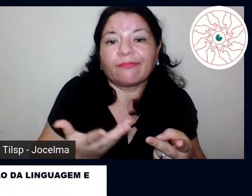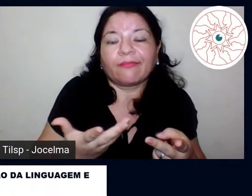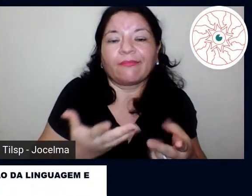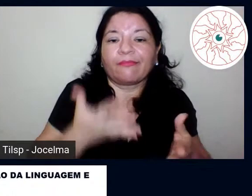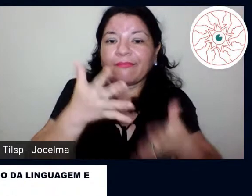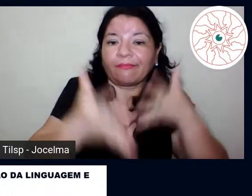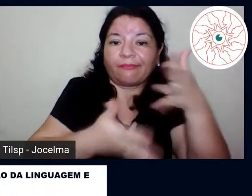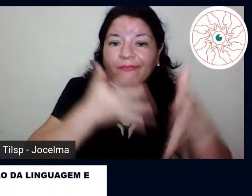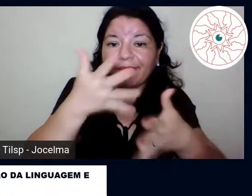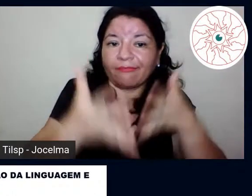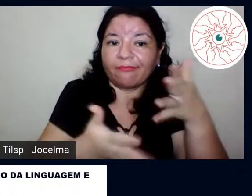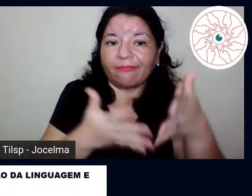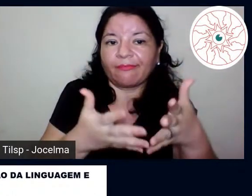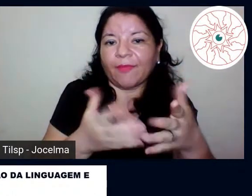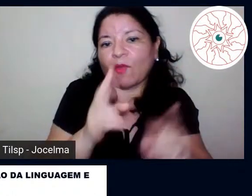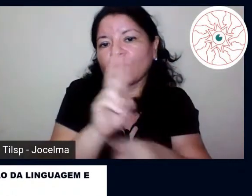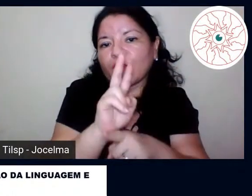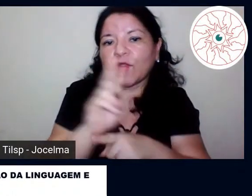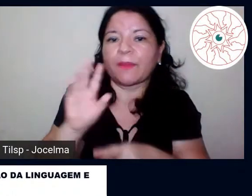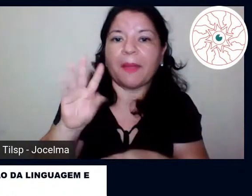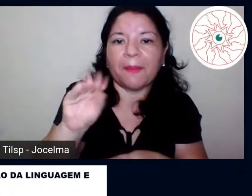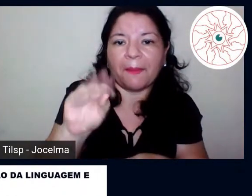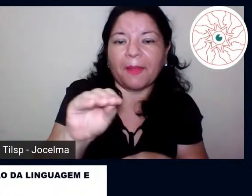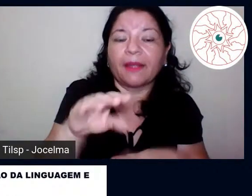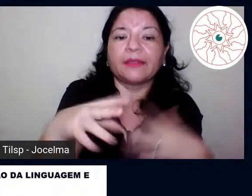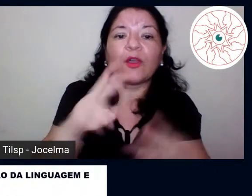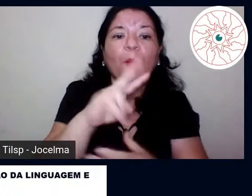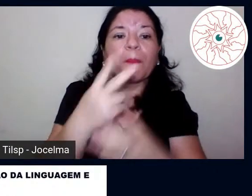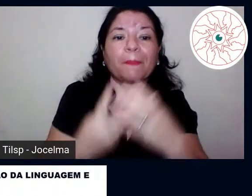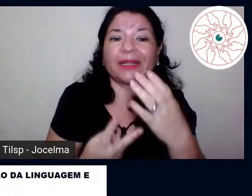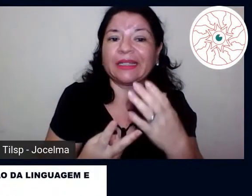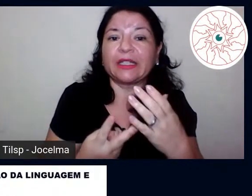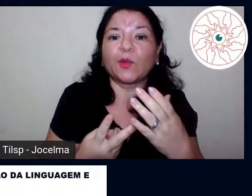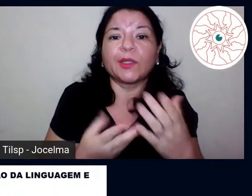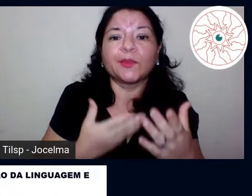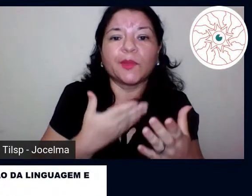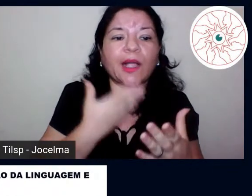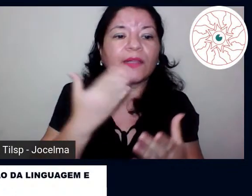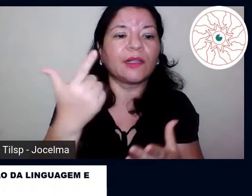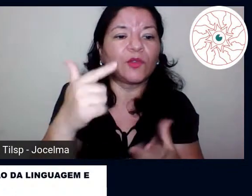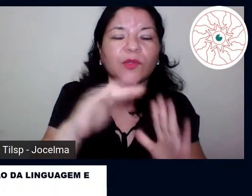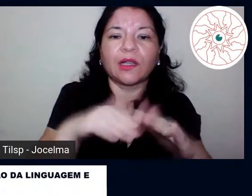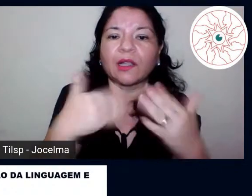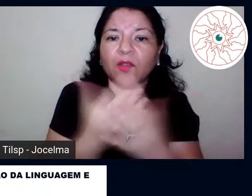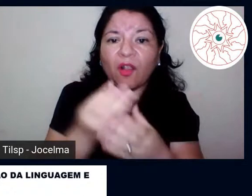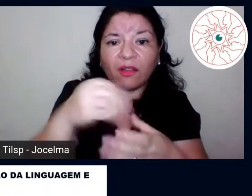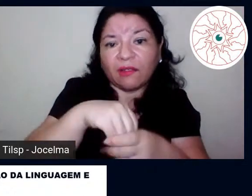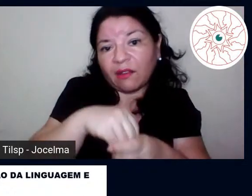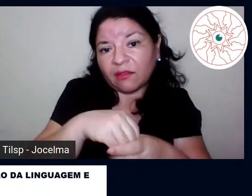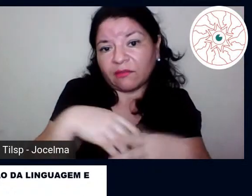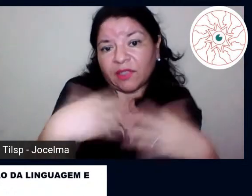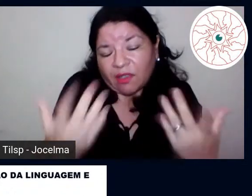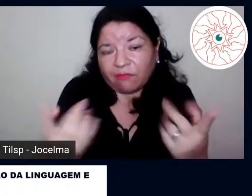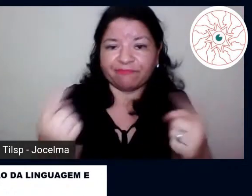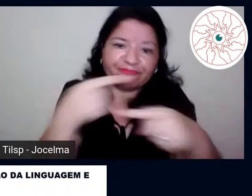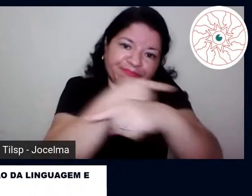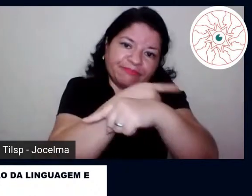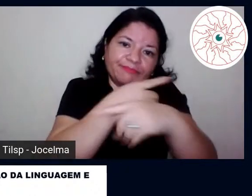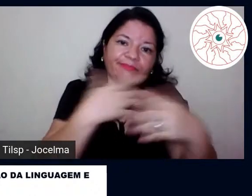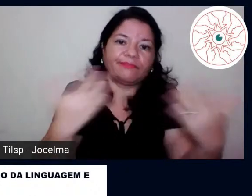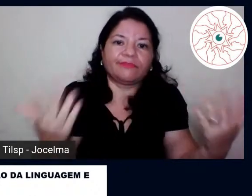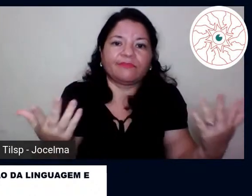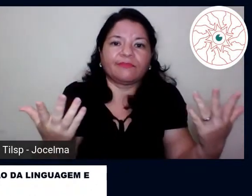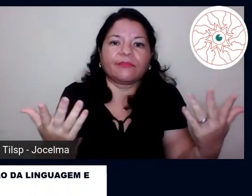oral põe essa esse bilinguismo, esse e na contramão, né, de uma modelo adequado. Ou seja,